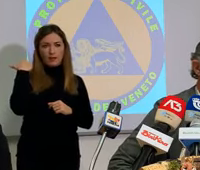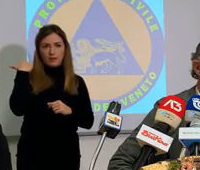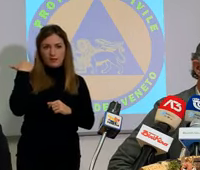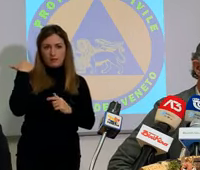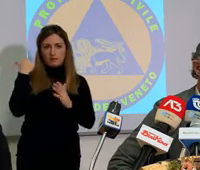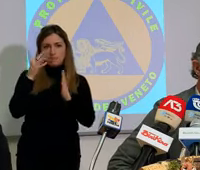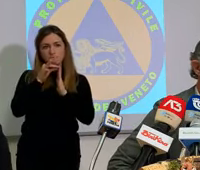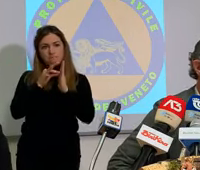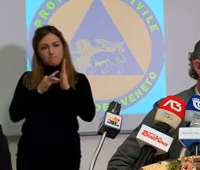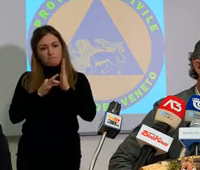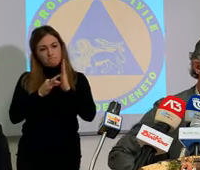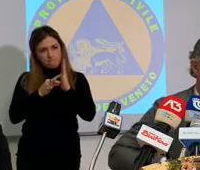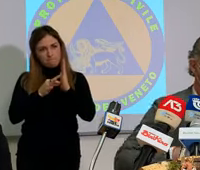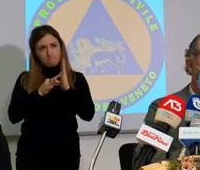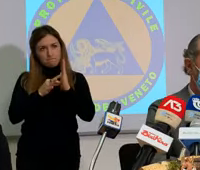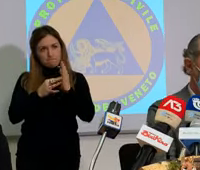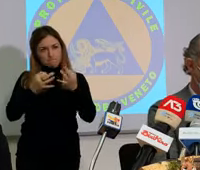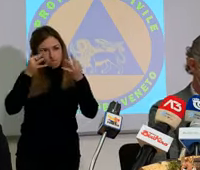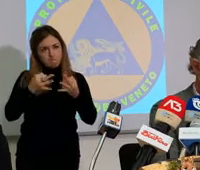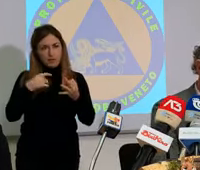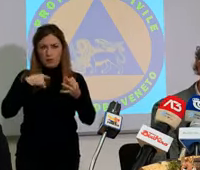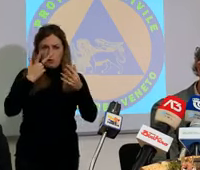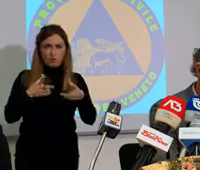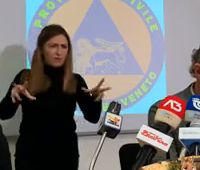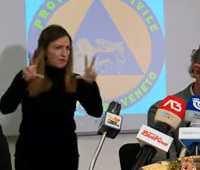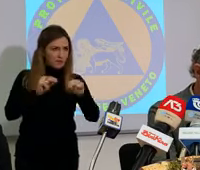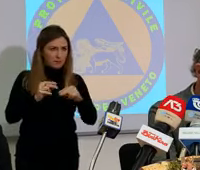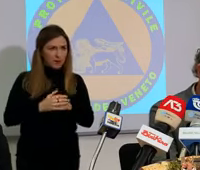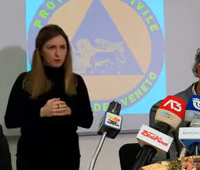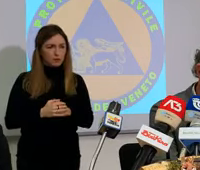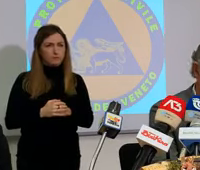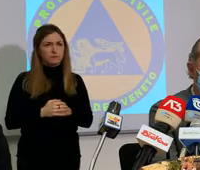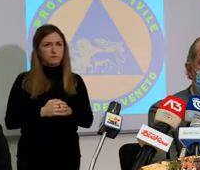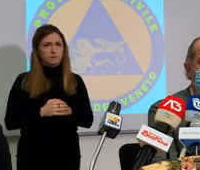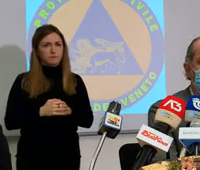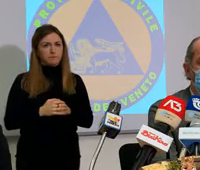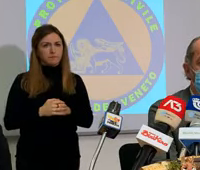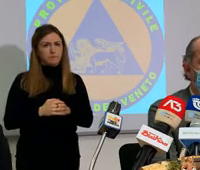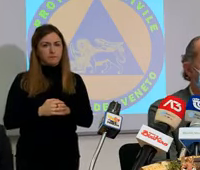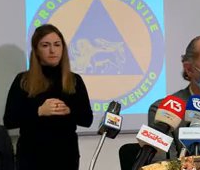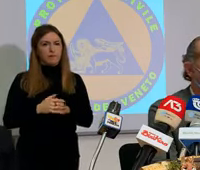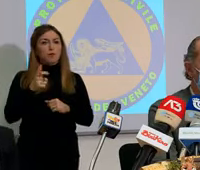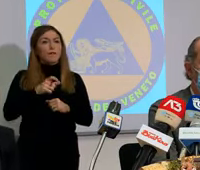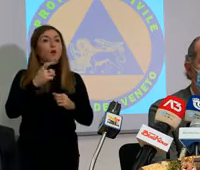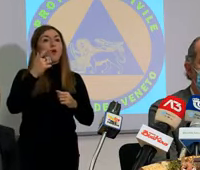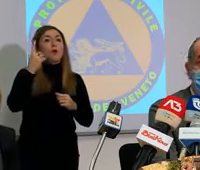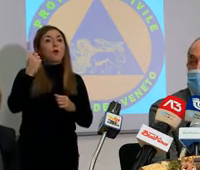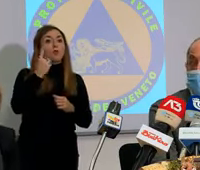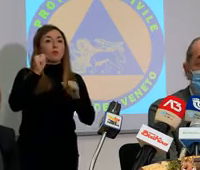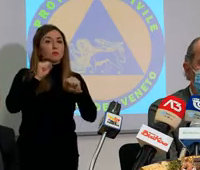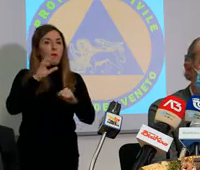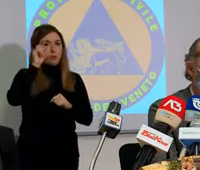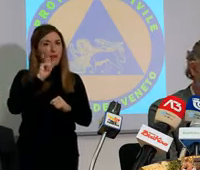ripeto perché se qualcuno non l'avesse ancora capito lo si capisce maggiormente o non lo avesse percepito diciamo